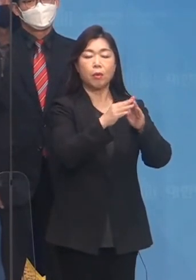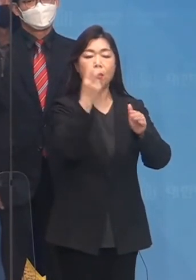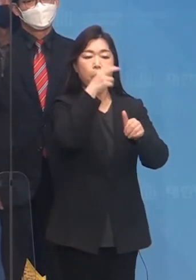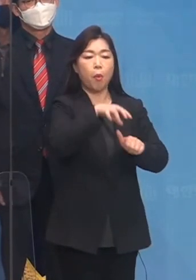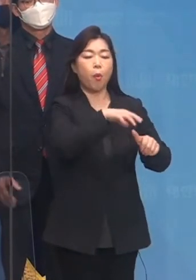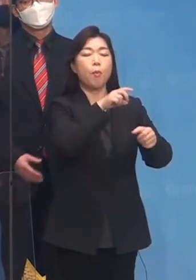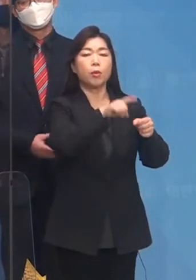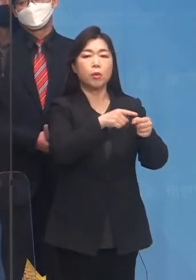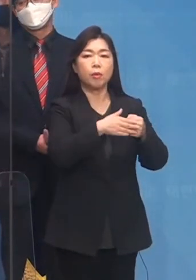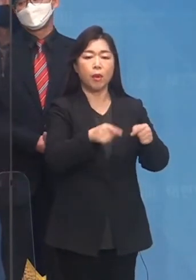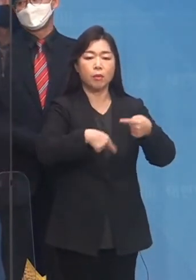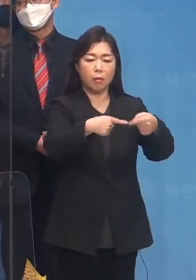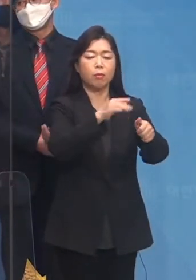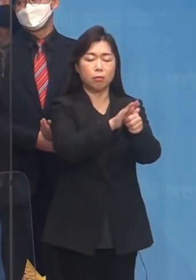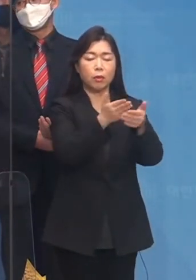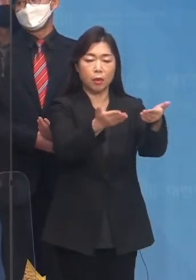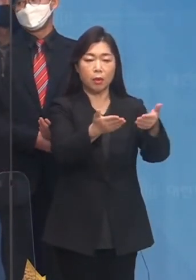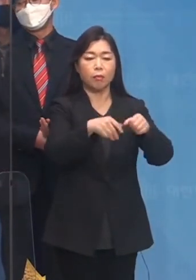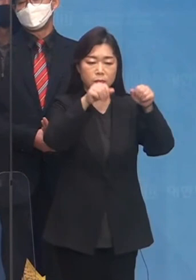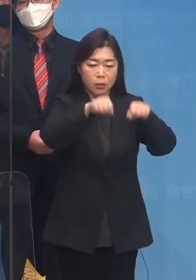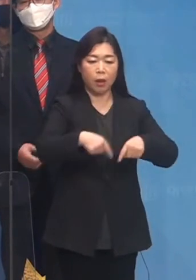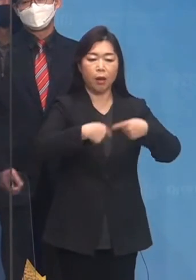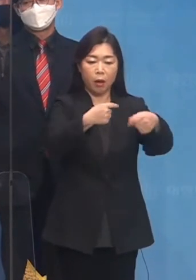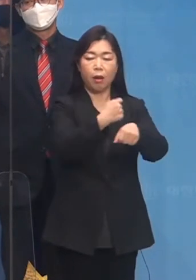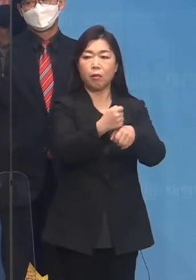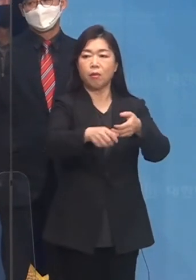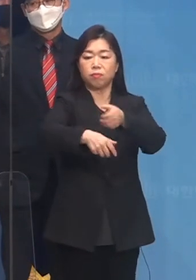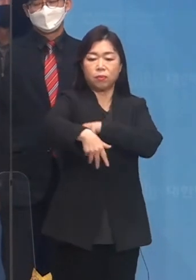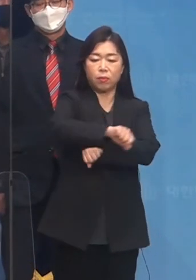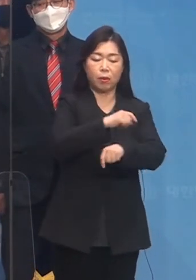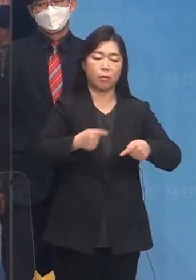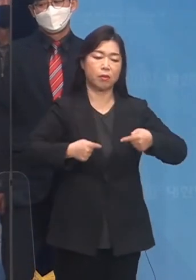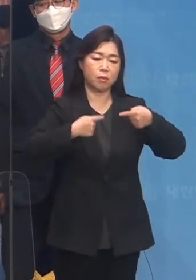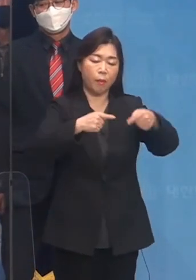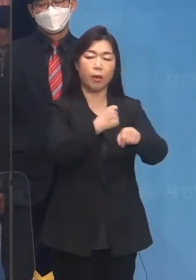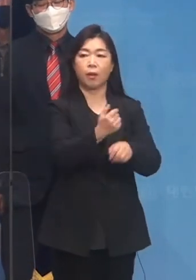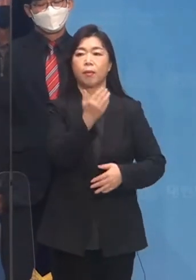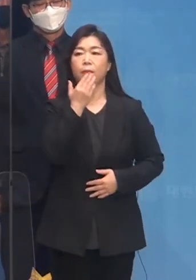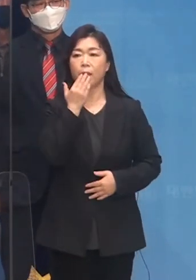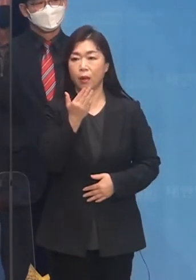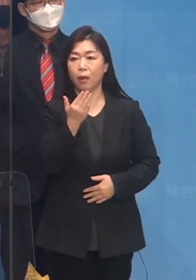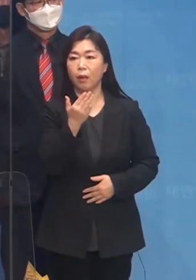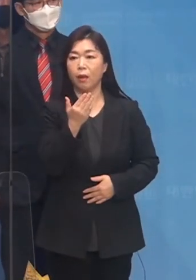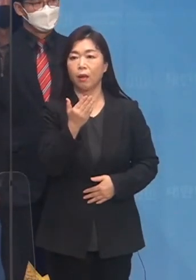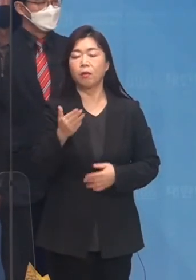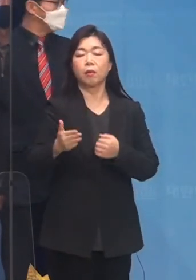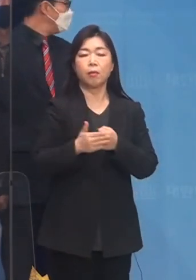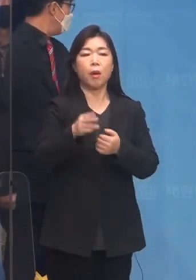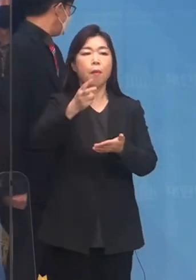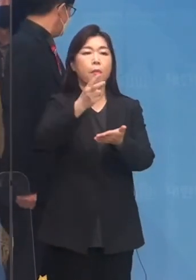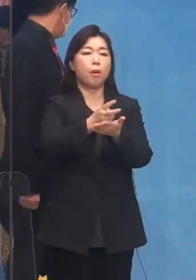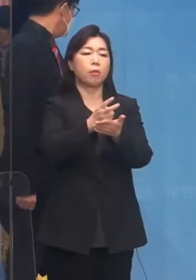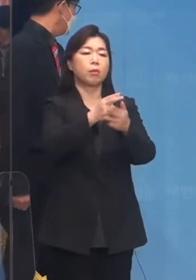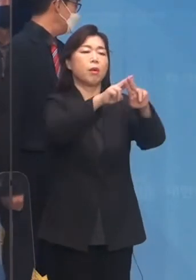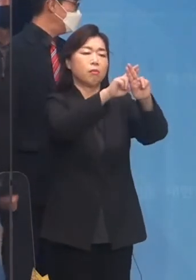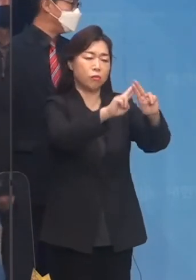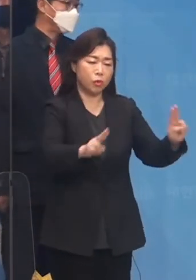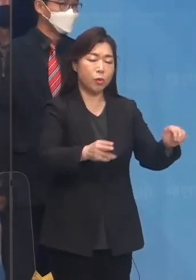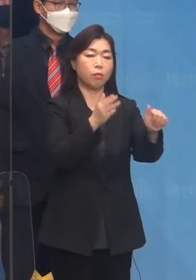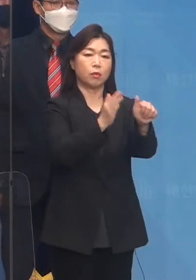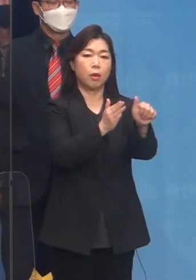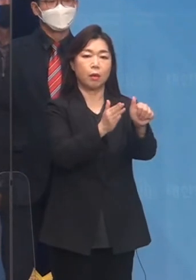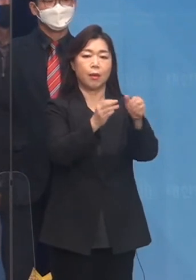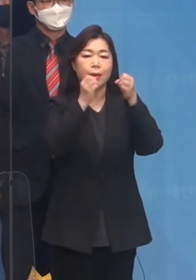우리가 왜 참석을 안 하겠습니까? 우리도 적극적으로 참여를 할 테니까 이 법은 취소를